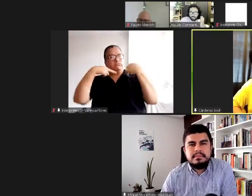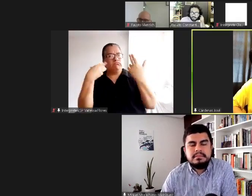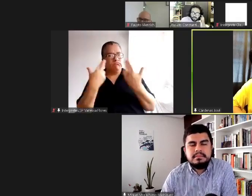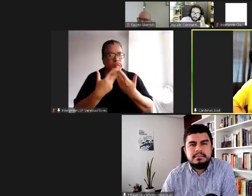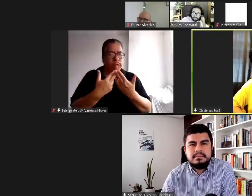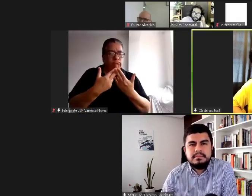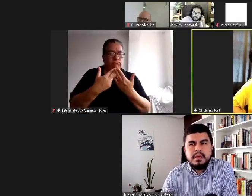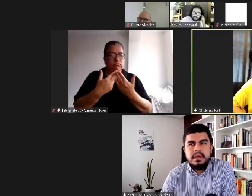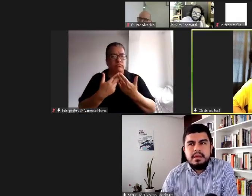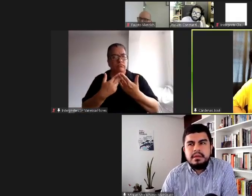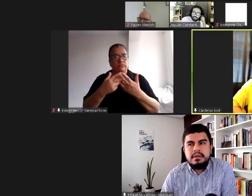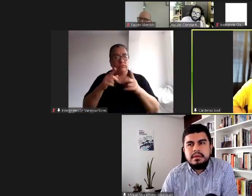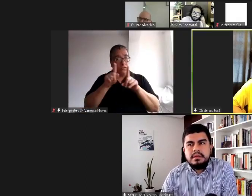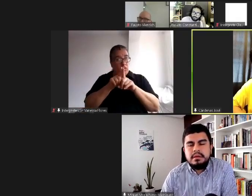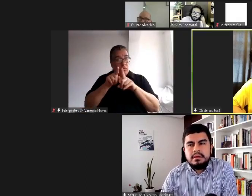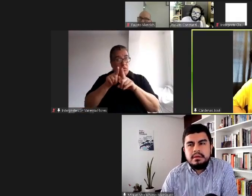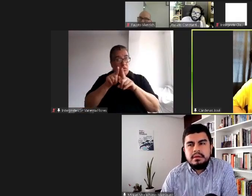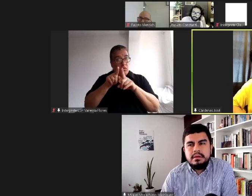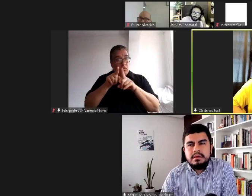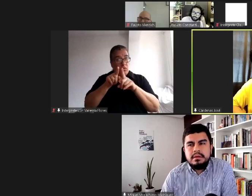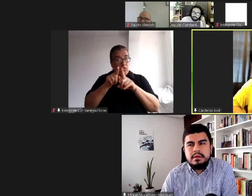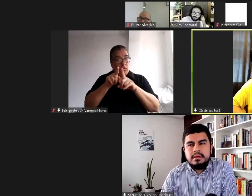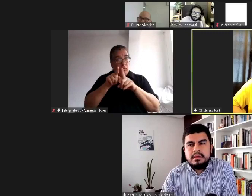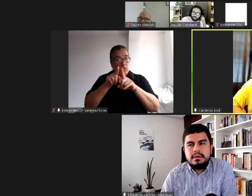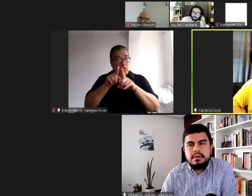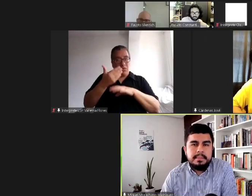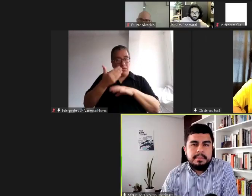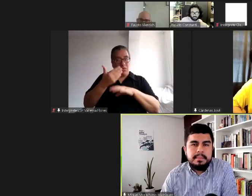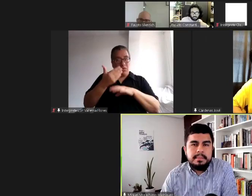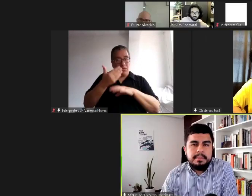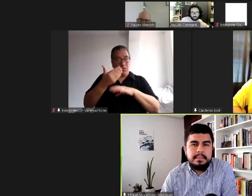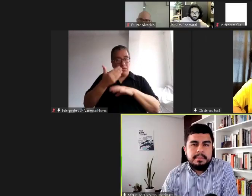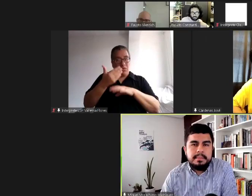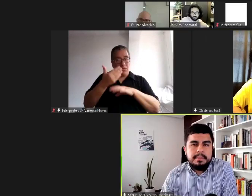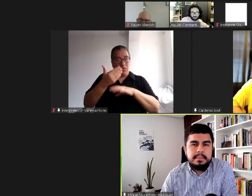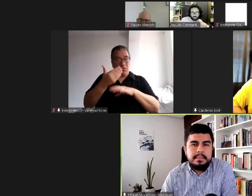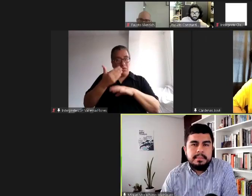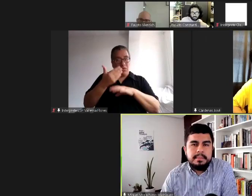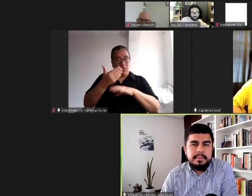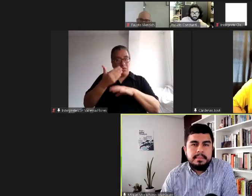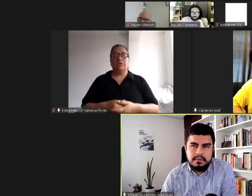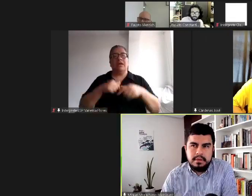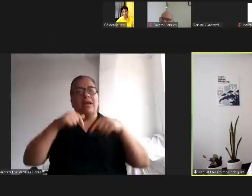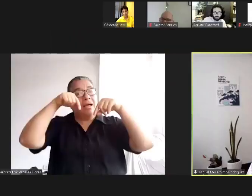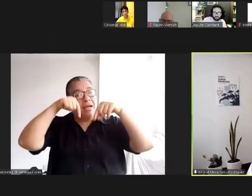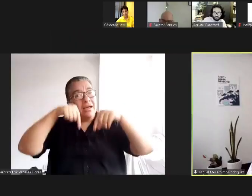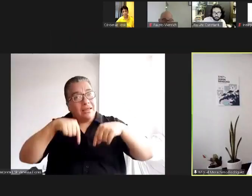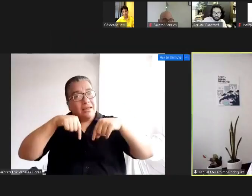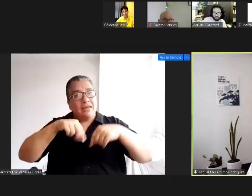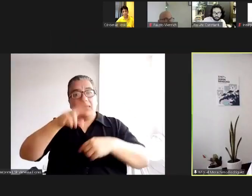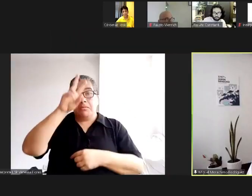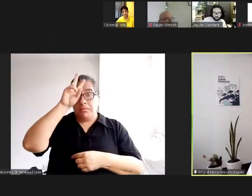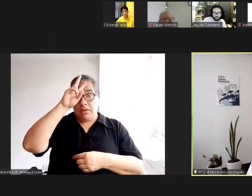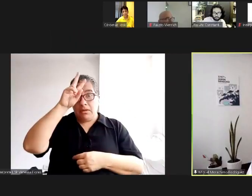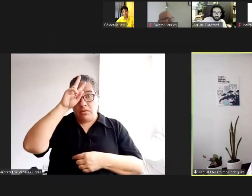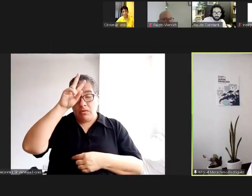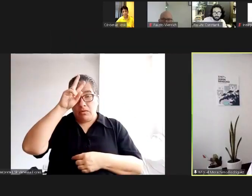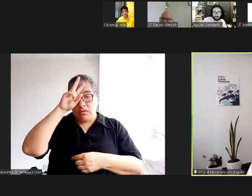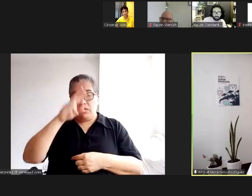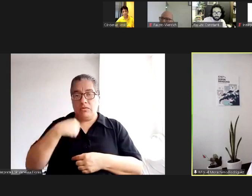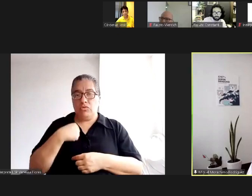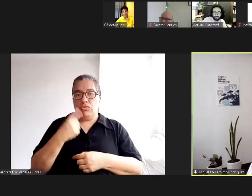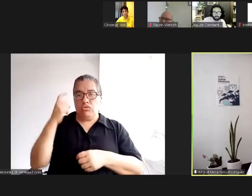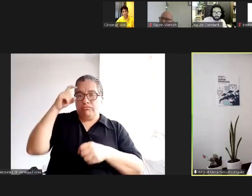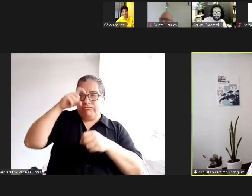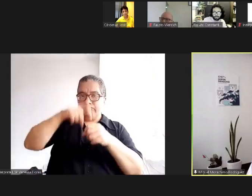¿Algo así tienen pensado o han venido realizando? La verdad es que el capítulo peruano de Creative Commons al que yo pertenezco es un